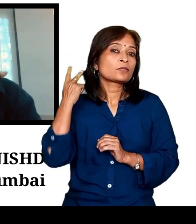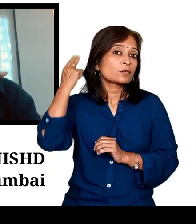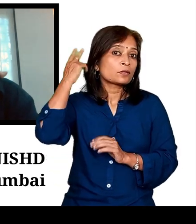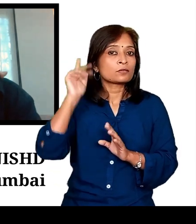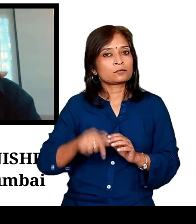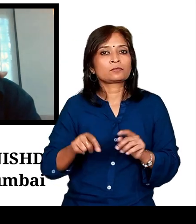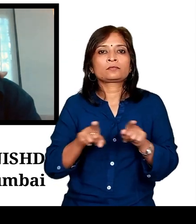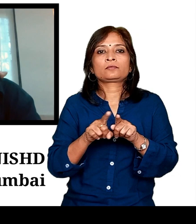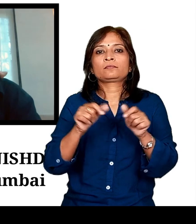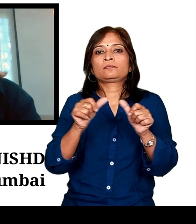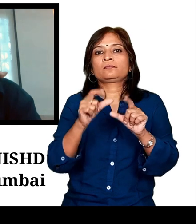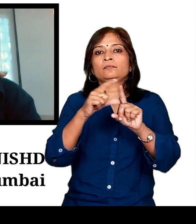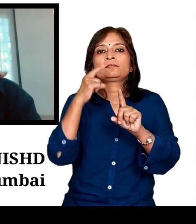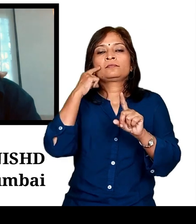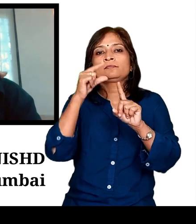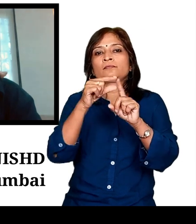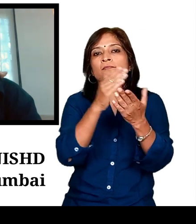भी एडिप के अंदर दिया जाता है.